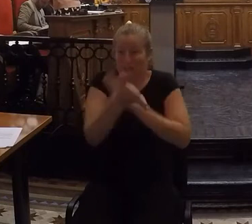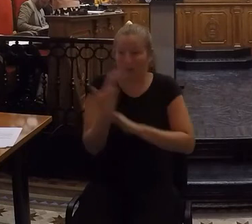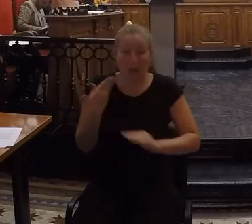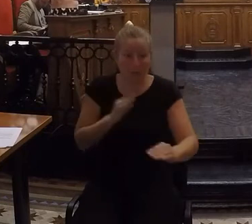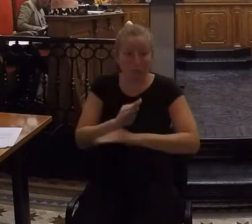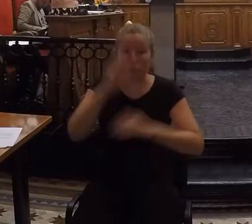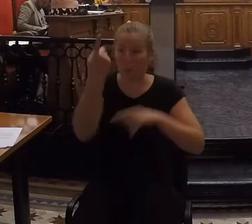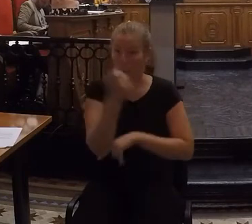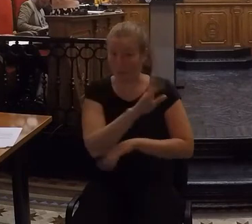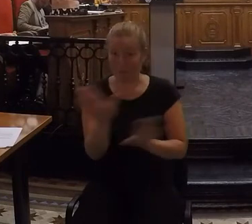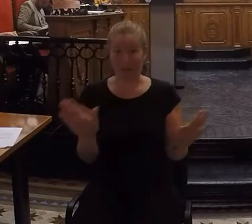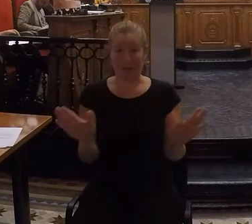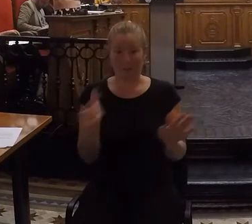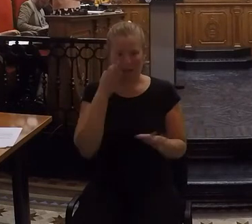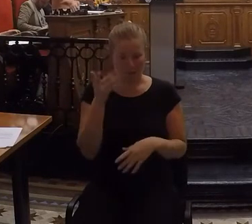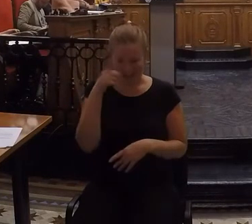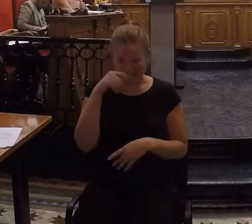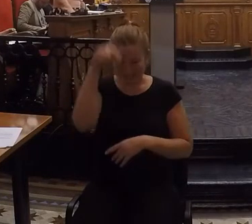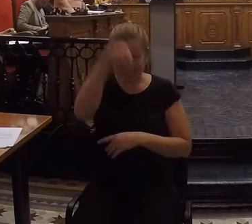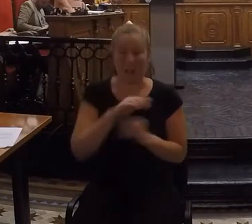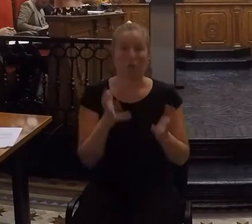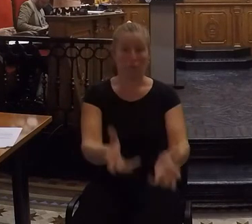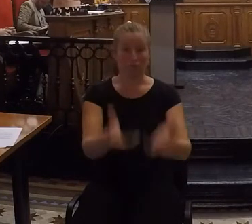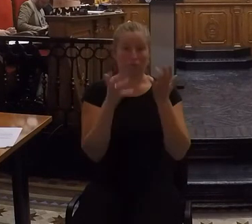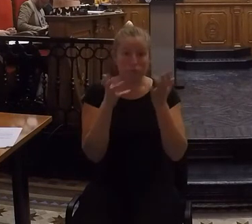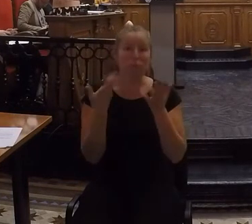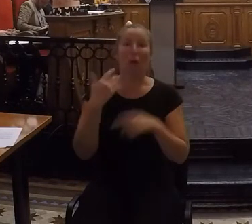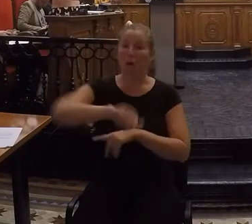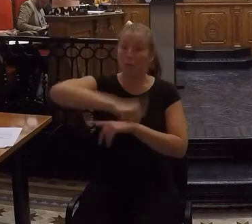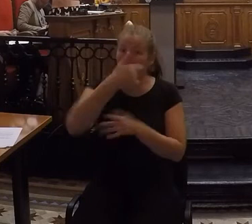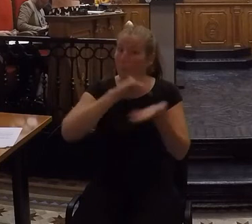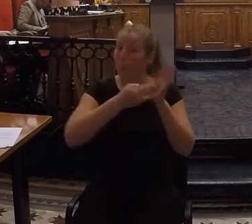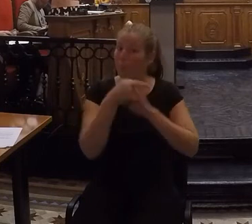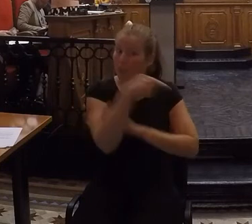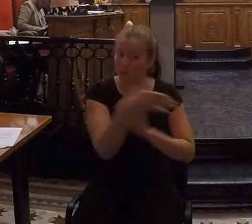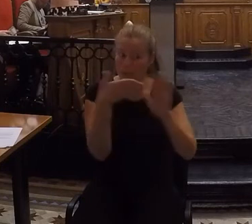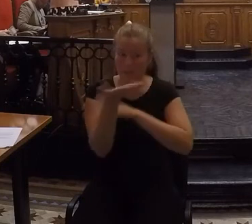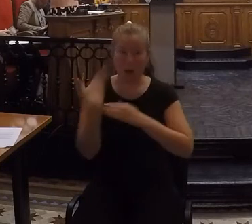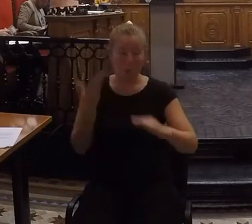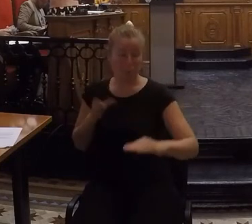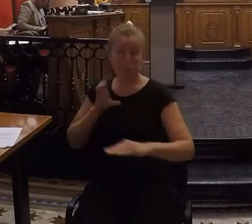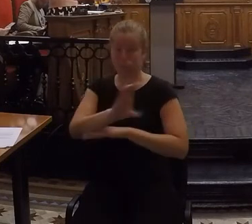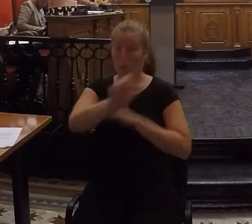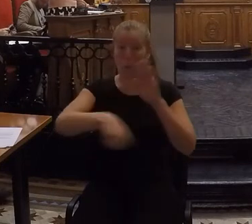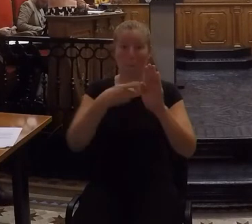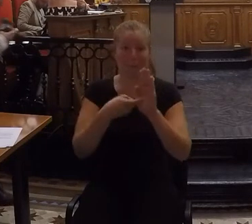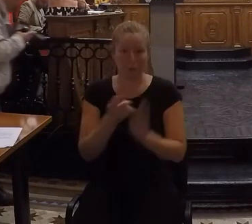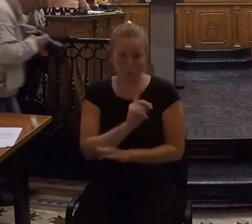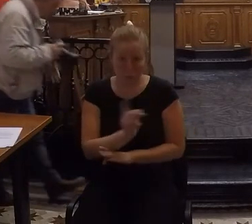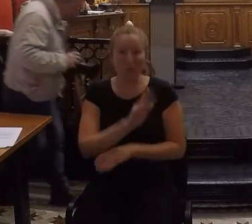inversión al año mismo que se les otorga los DUSI, sino es un proyecto de inversiones que se realizan hasta